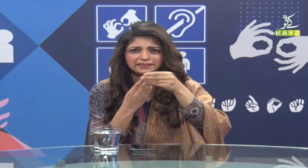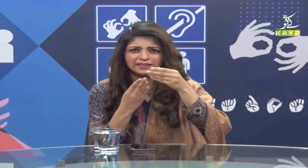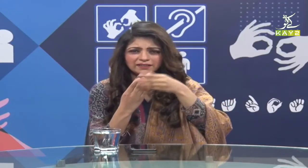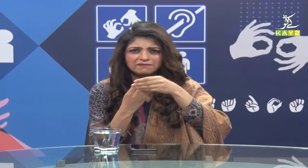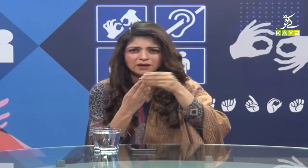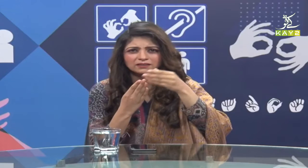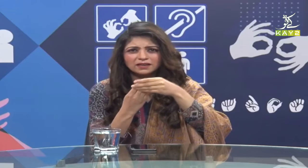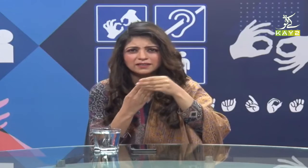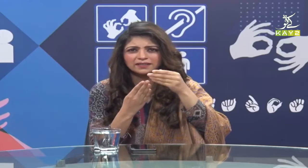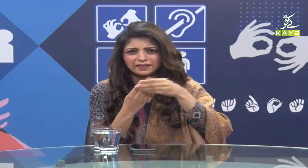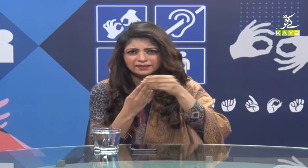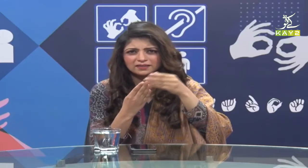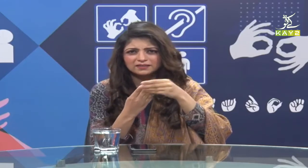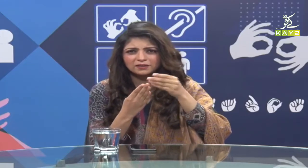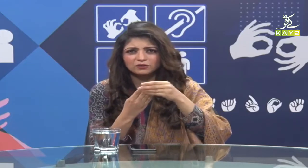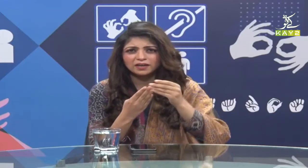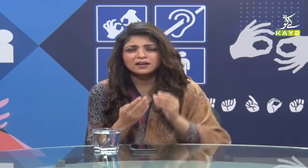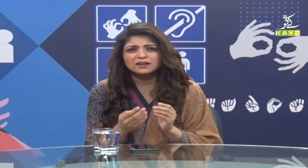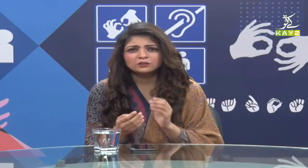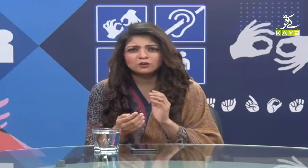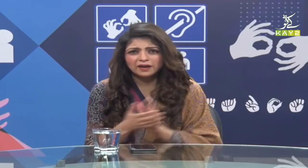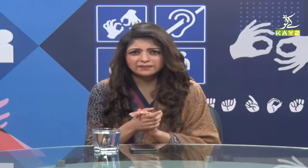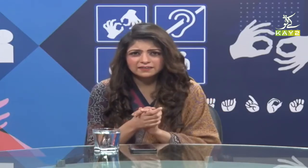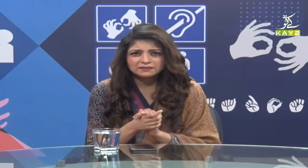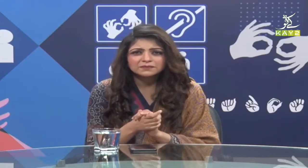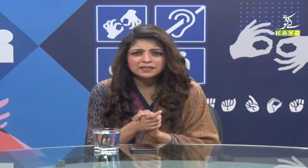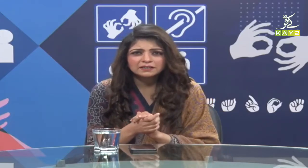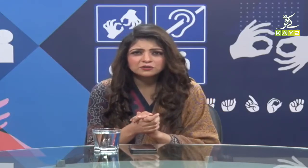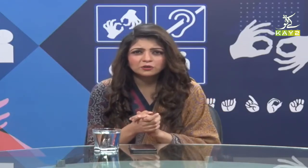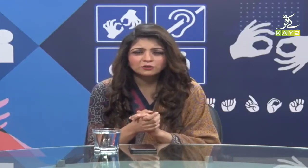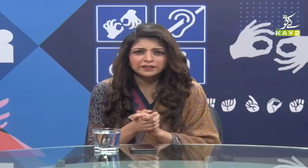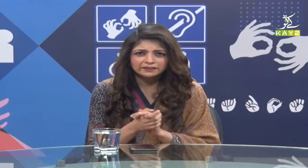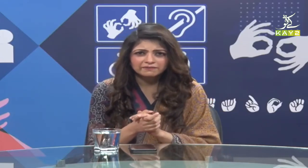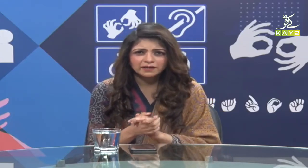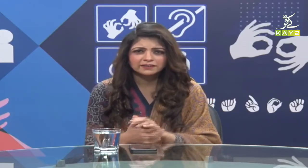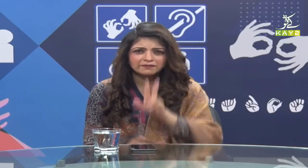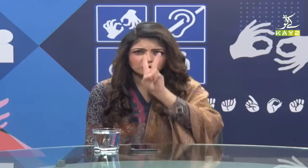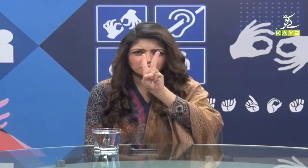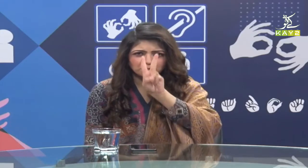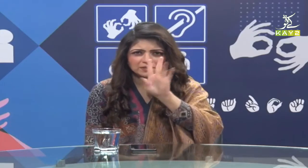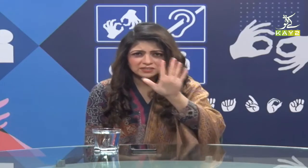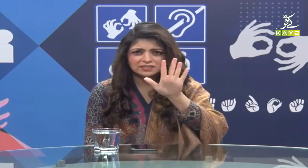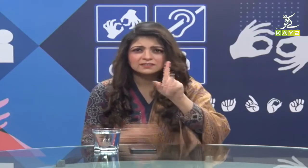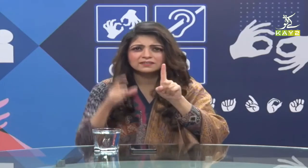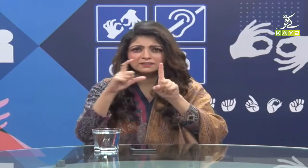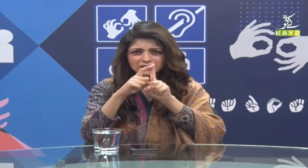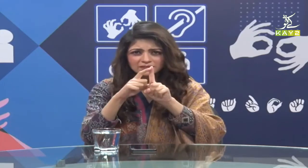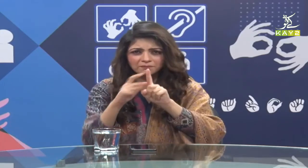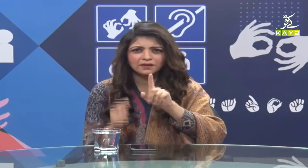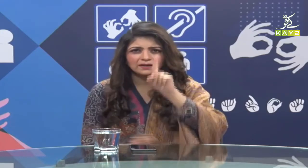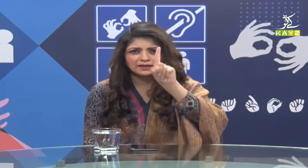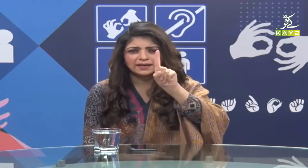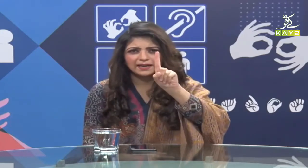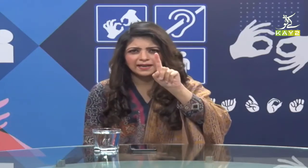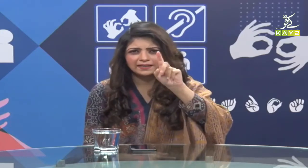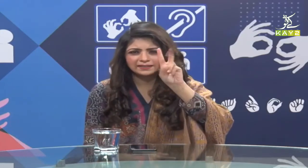ये डेट ऑफ बर्थ का या कैलेंडर का साइन हो गया। तो कायद-ए-आज़म की जो डेट ऑफ बर्थ है वो 25